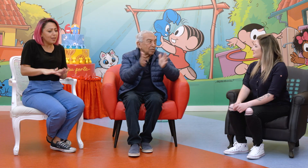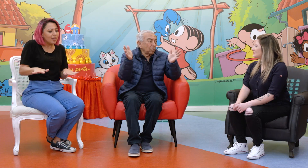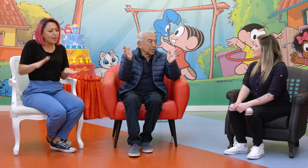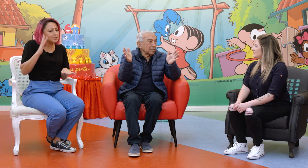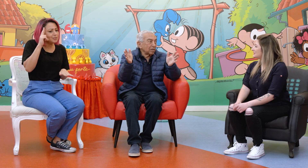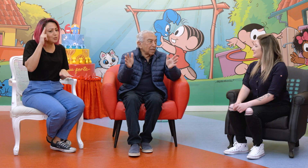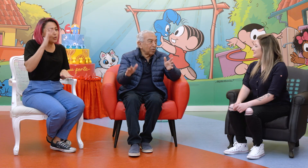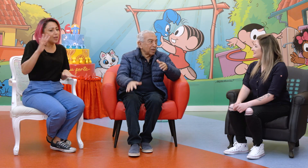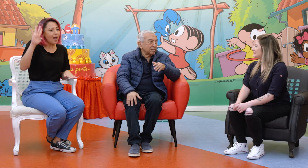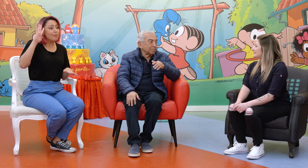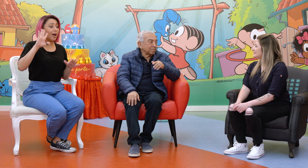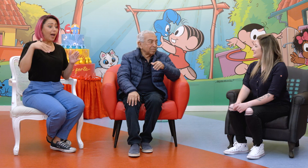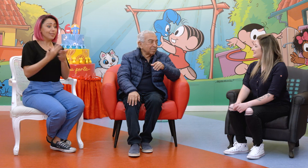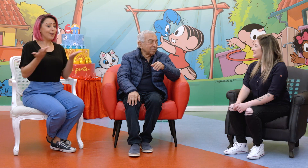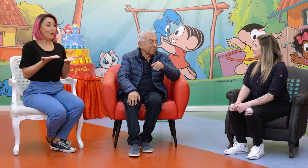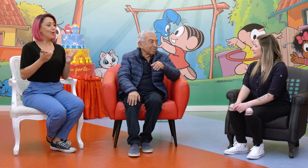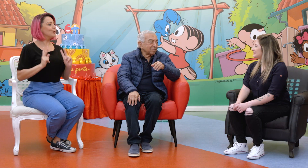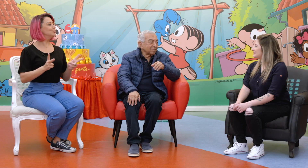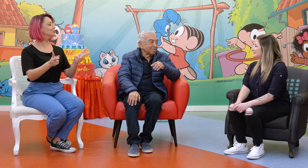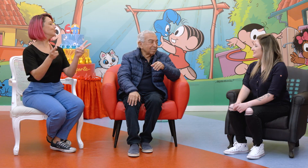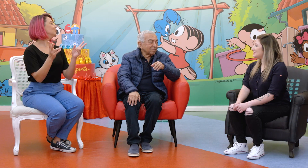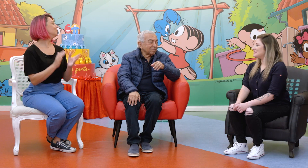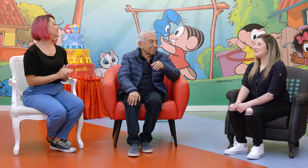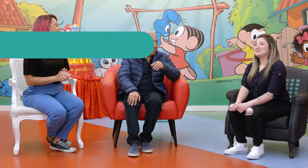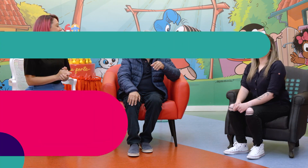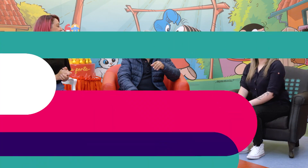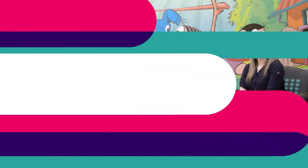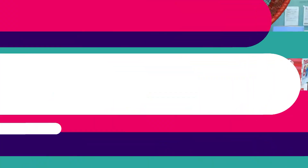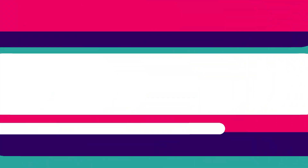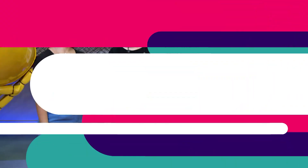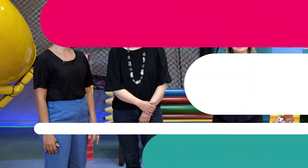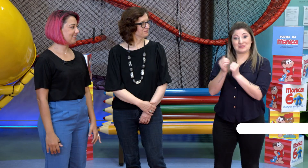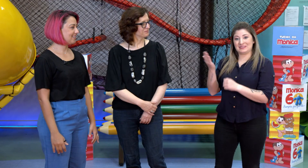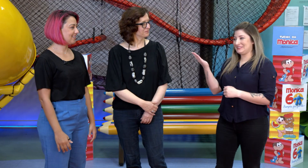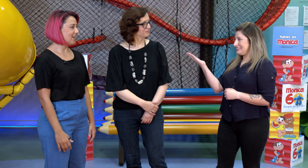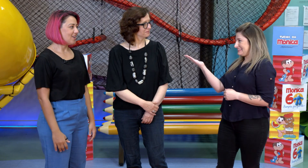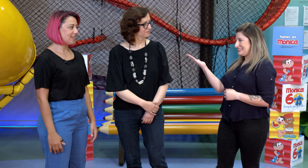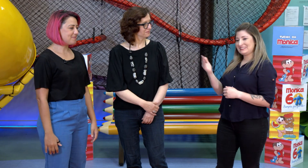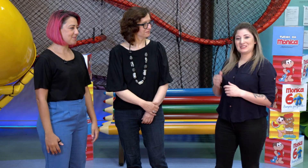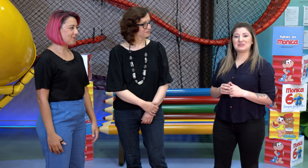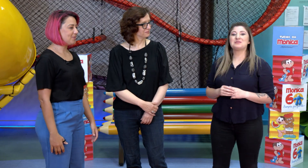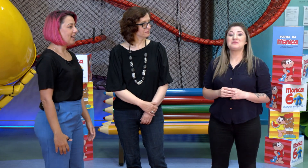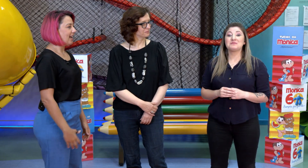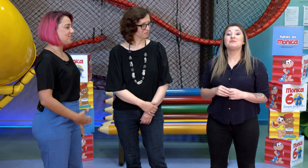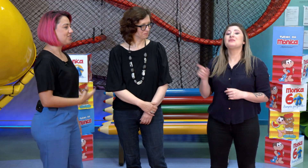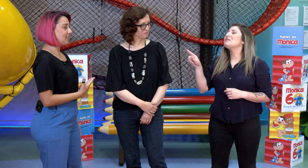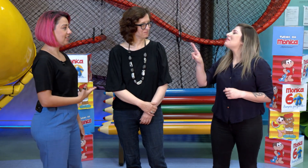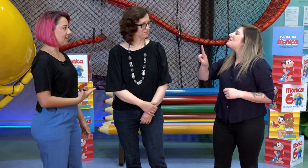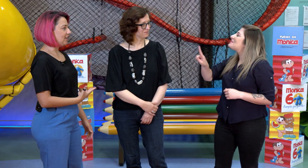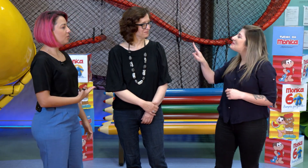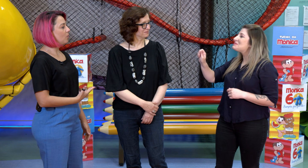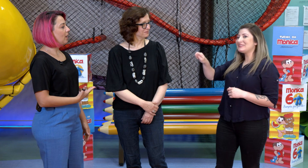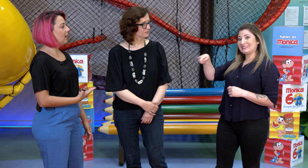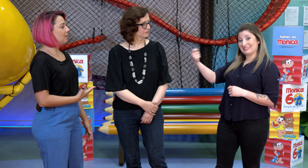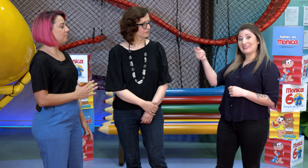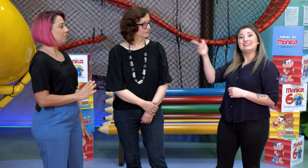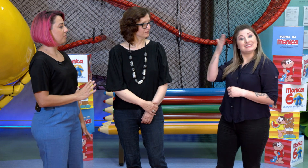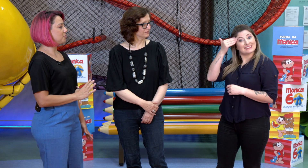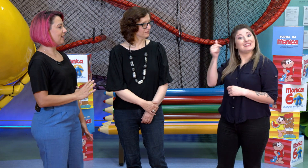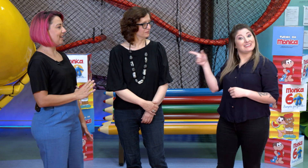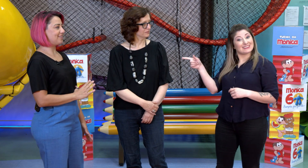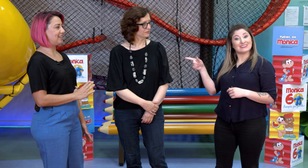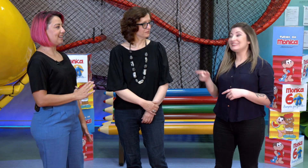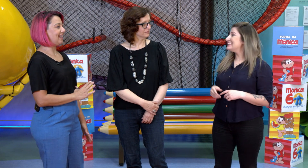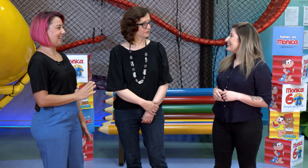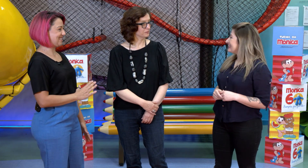E estou fazendo até agora. Olá, pessoal. A gente tá aqui com a... Bom,